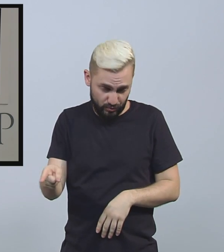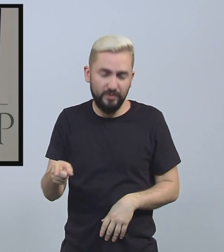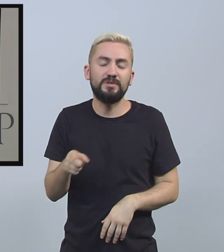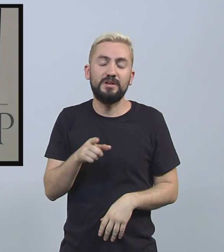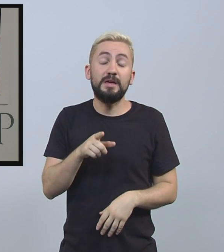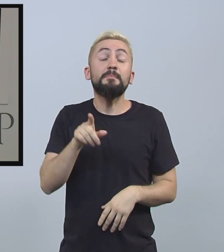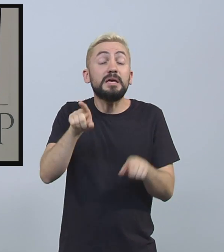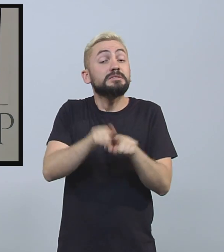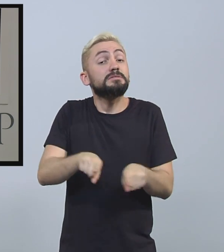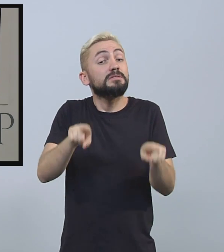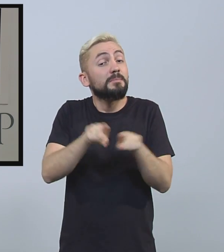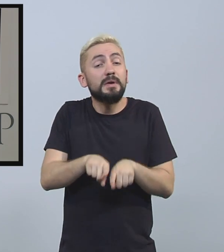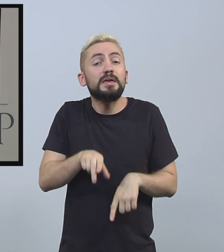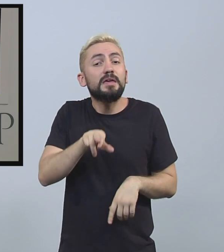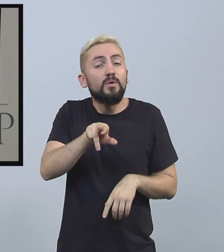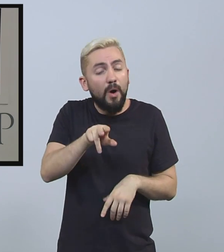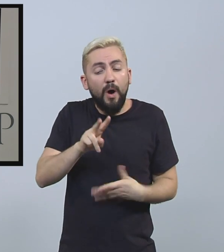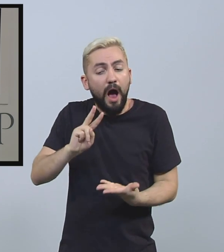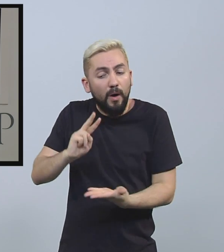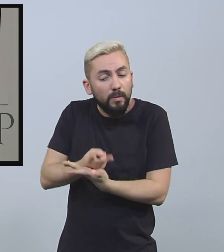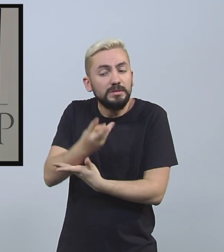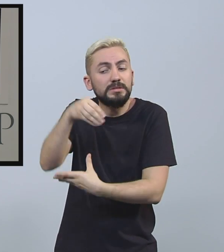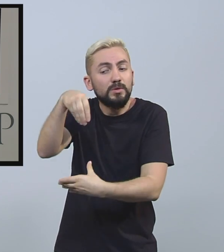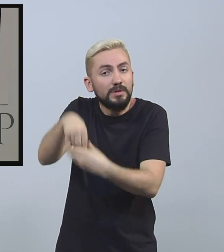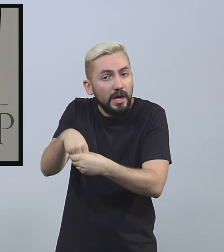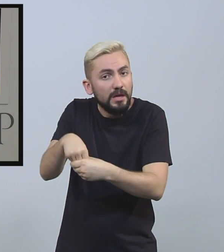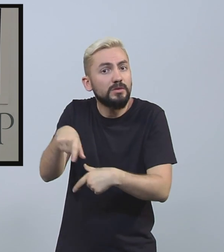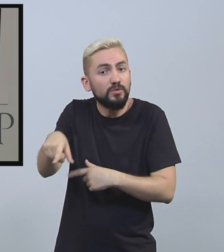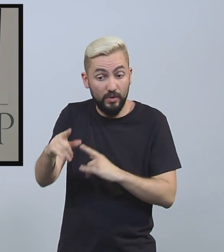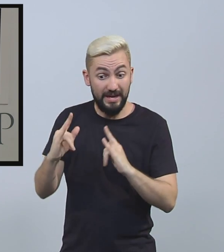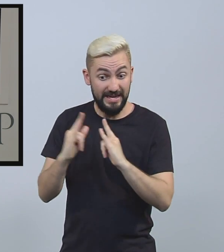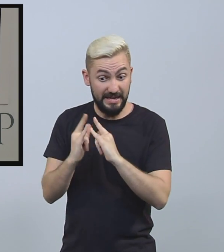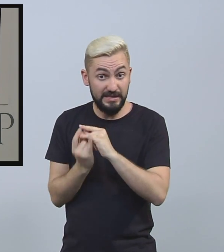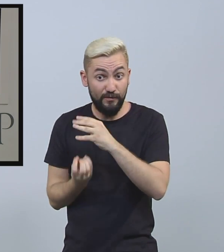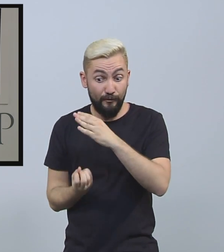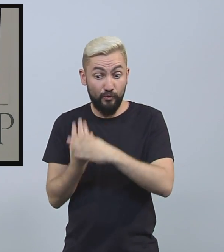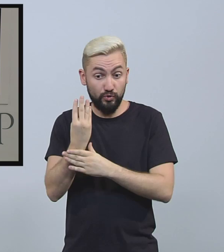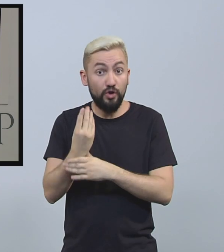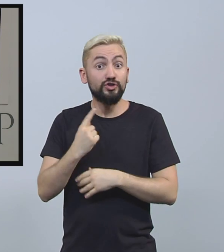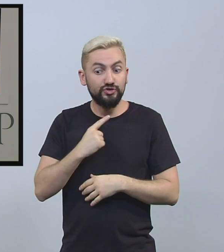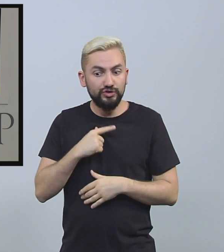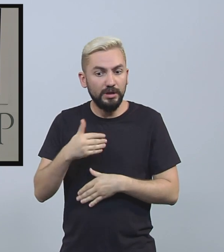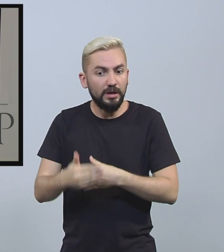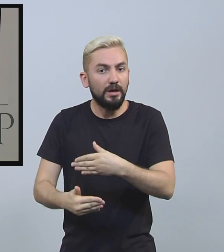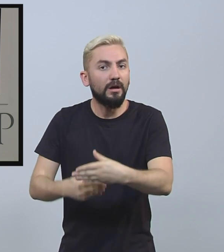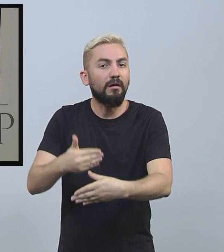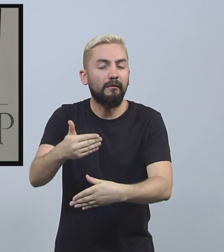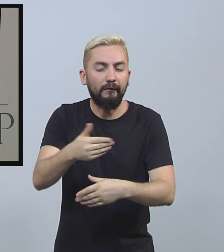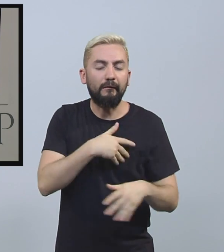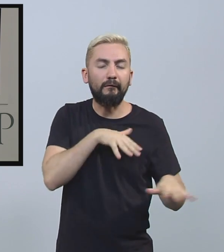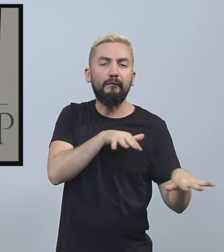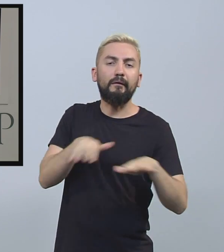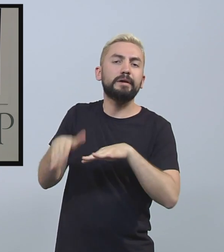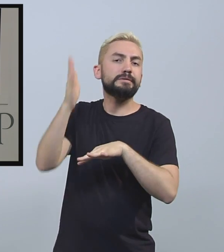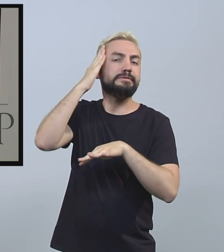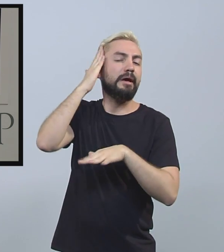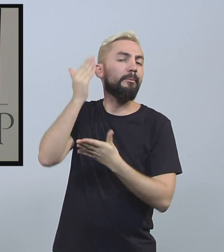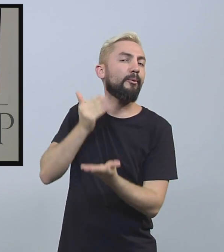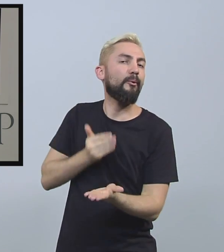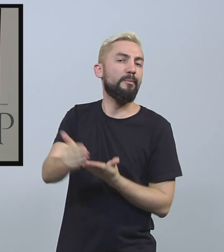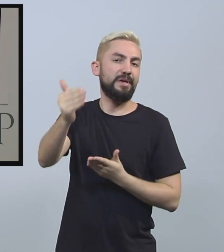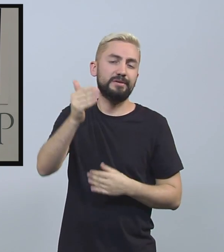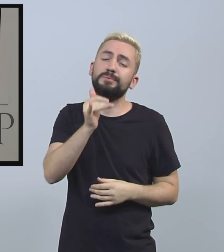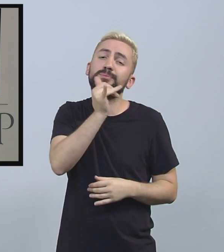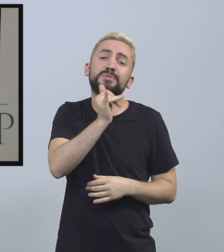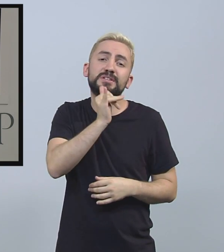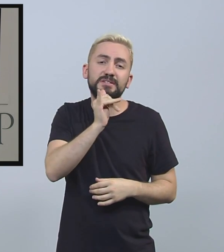em virtude de outros acontecimentos que seguiram a fundação do INES. A gente tem, por exemplo, na Universidade